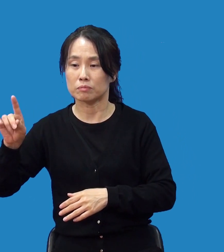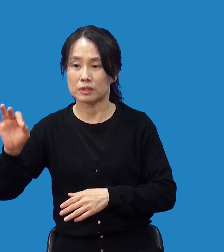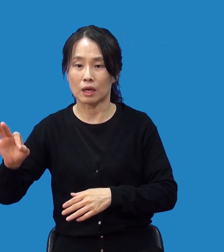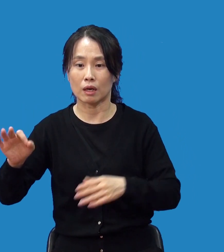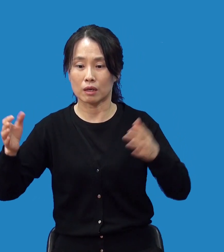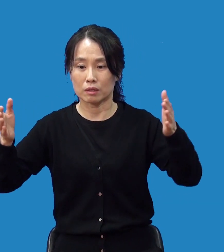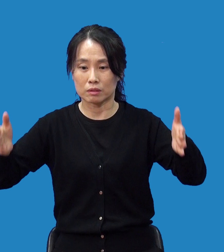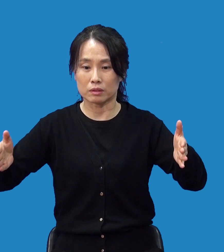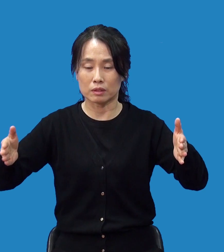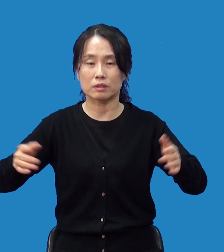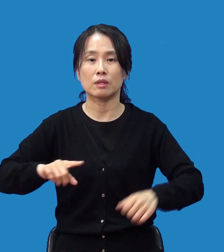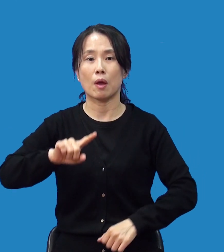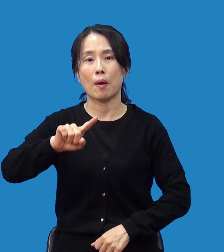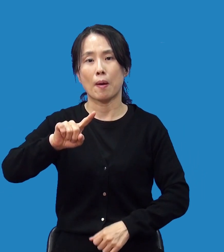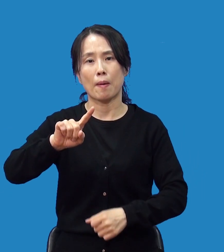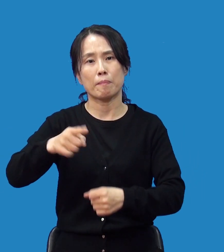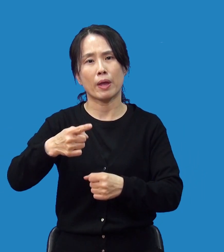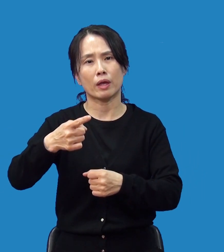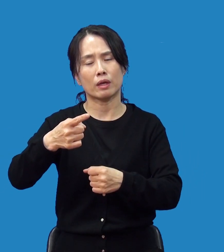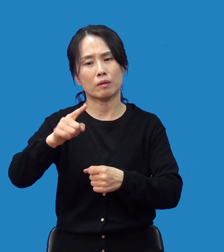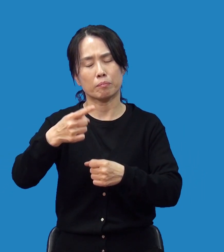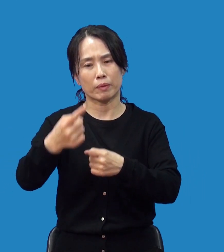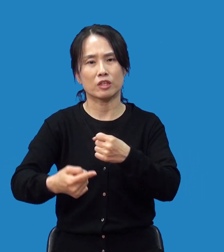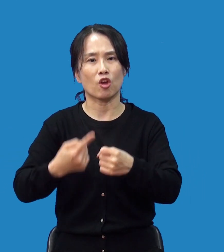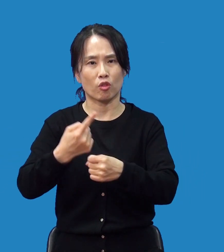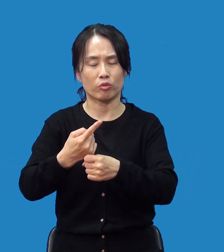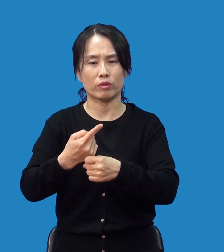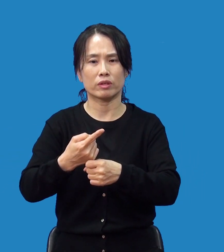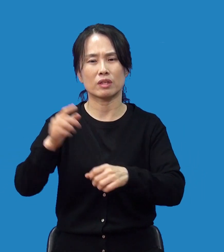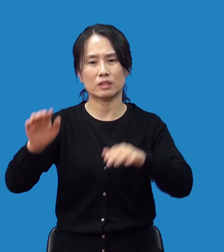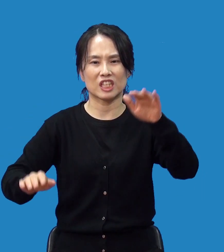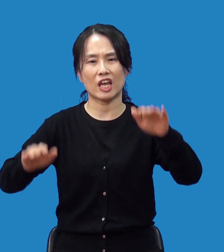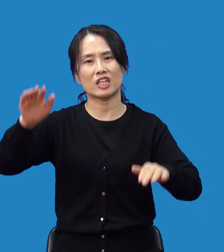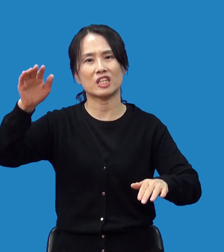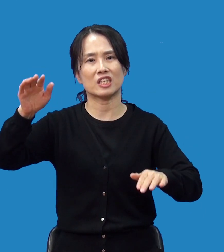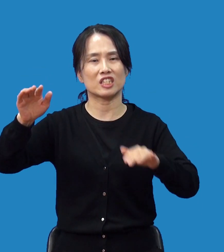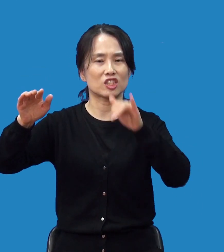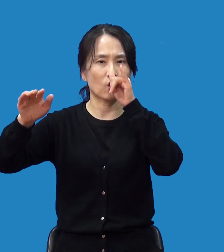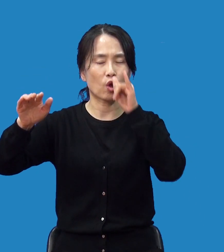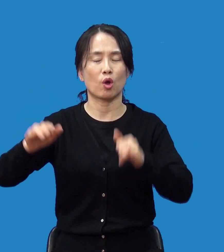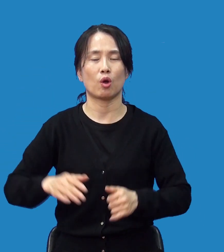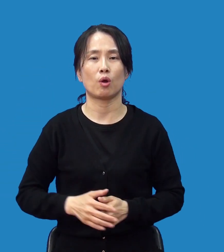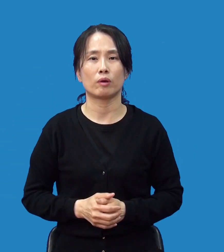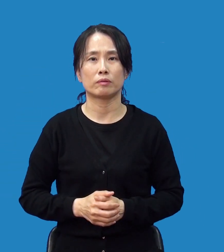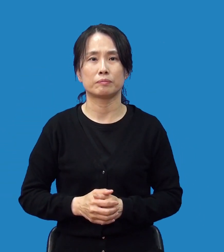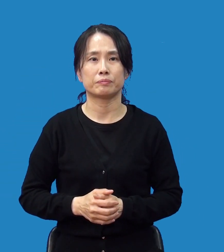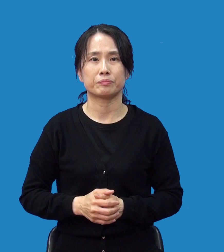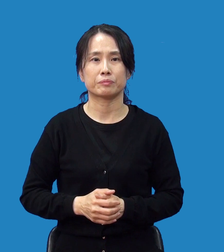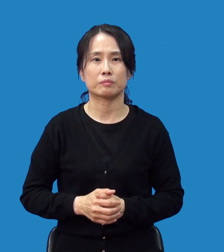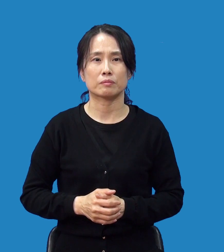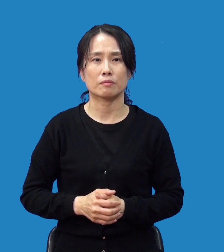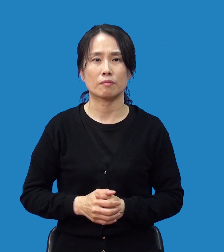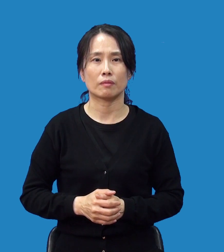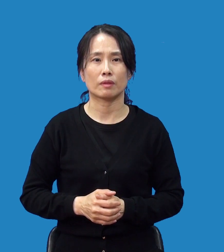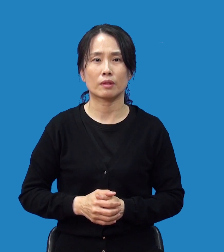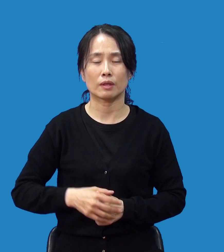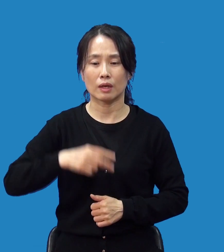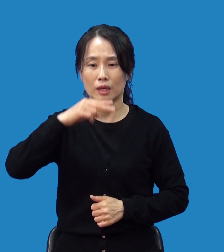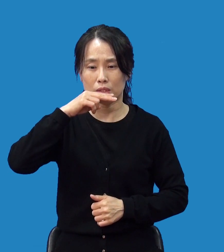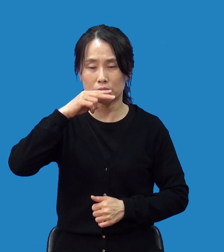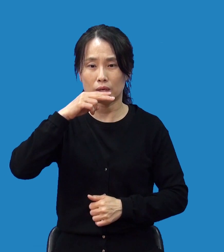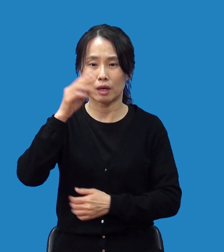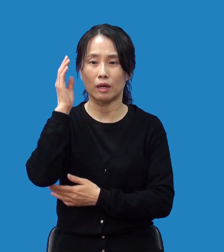있습니다. 100년 만에 나타난 이사야 40장의 예언자가 무엇이라고